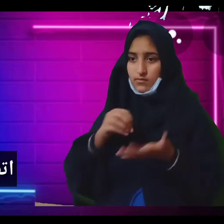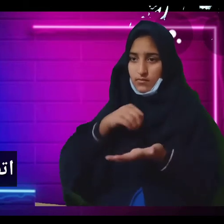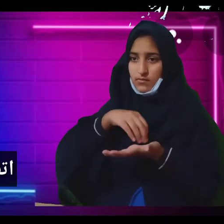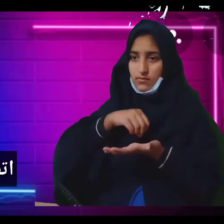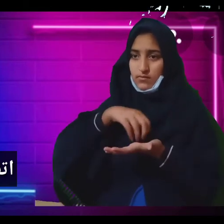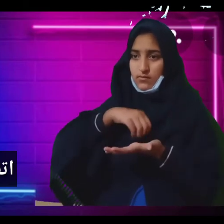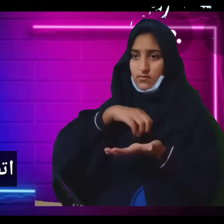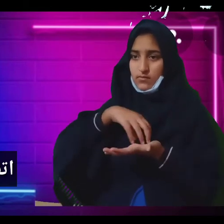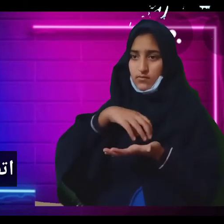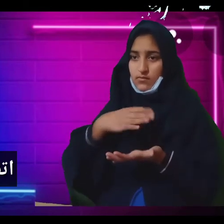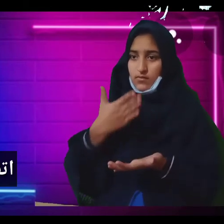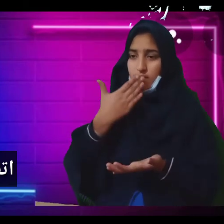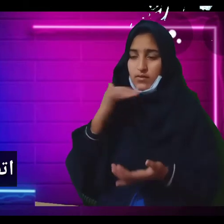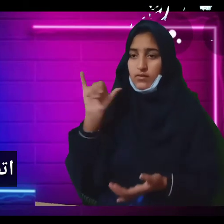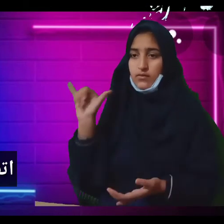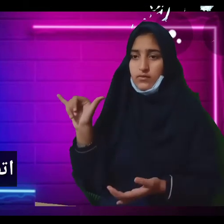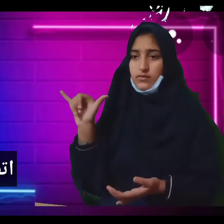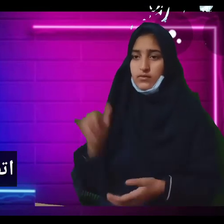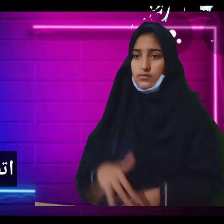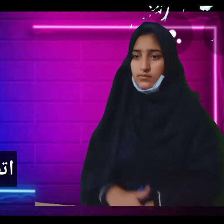बरकत है।